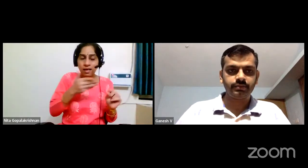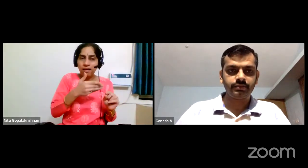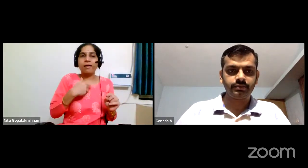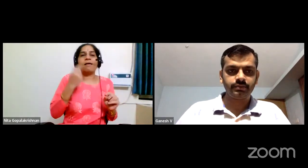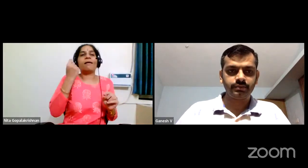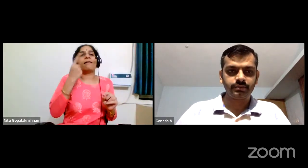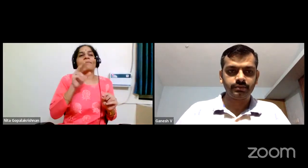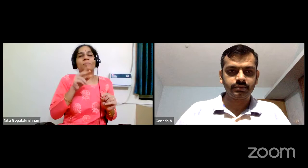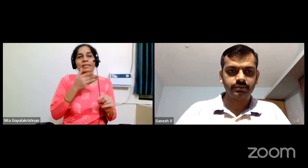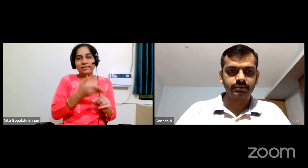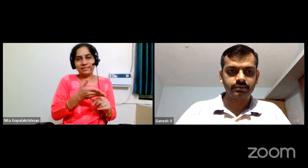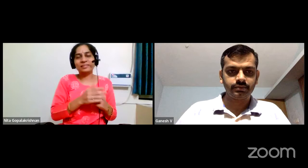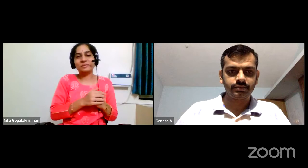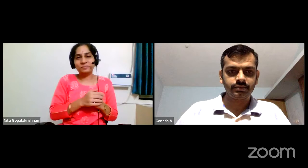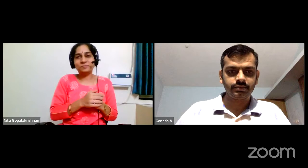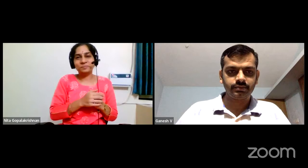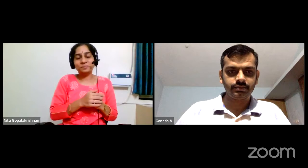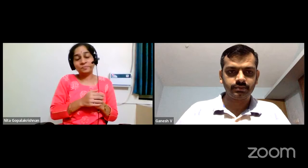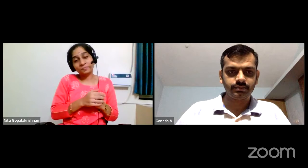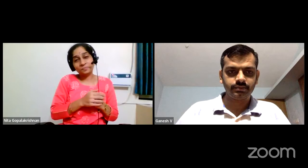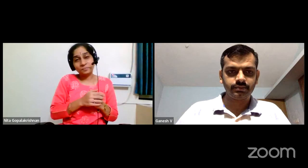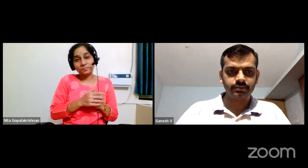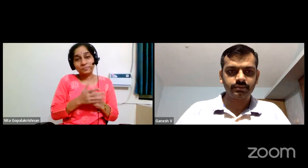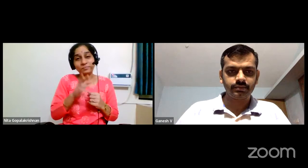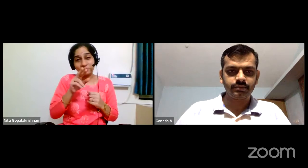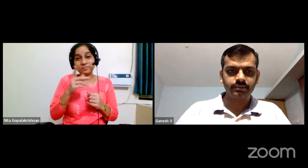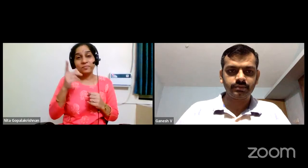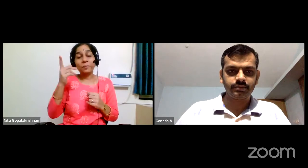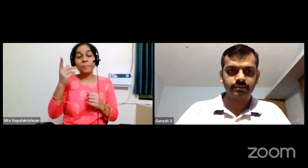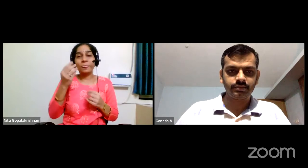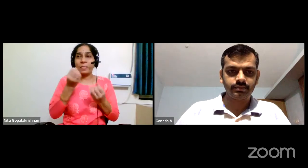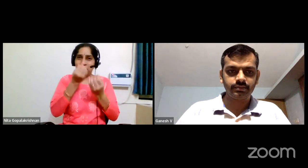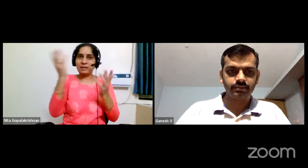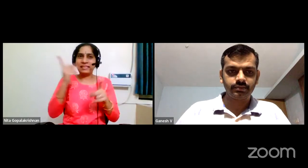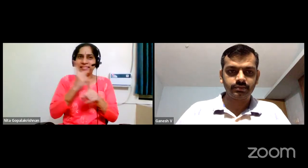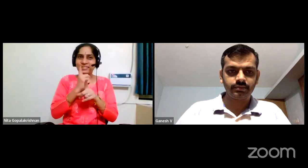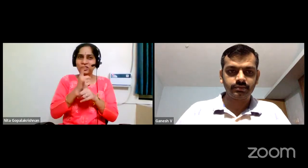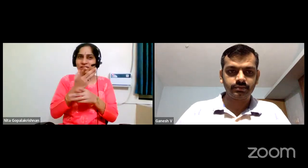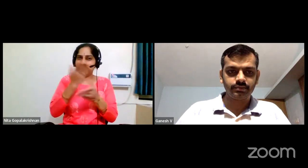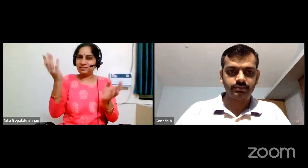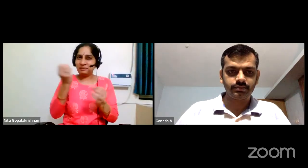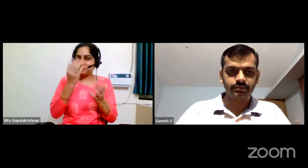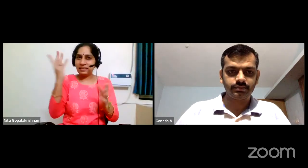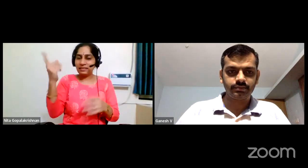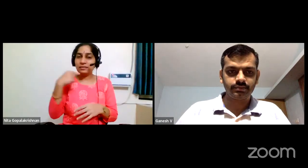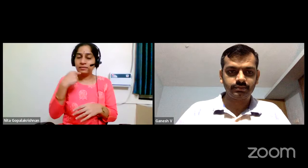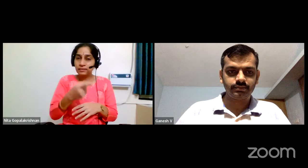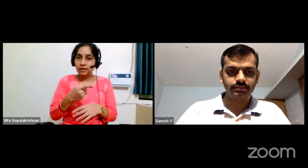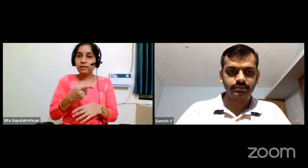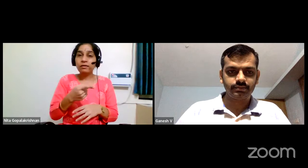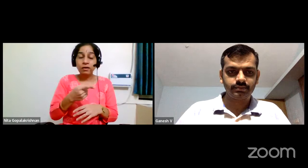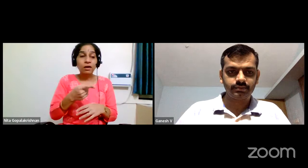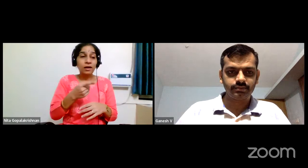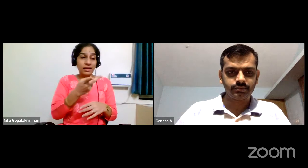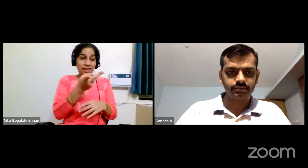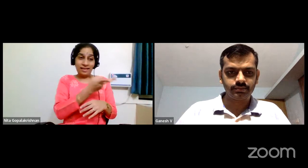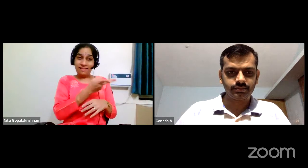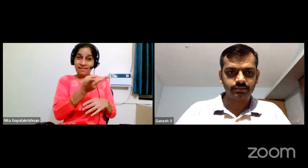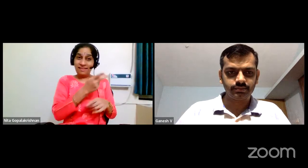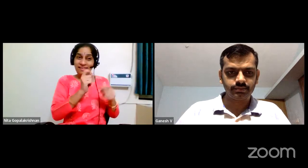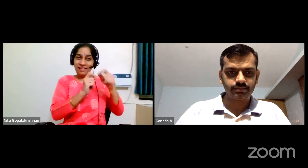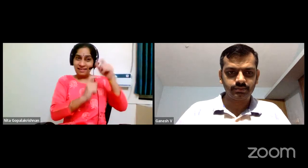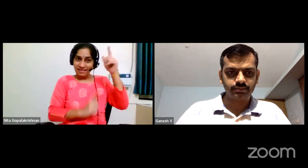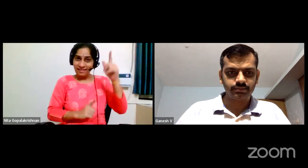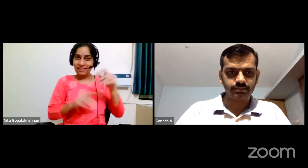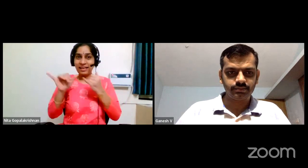और कई आचार्य ऐसा भी बताते हैं कि अर्जुन और कृष्ण के बीच का जो संवाद था, ये सभी लोग सुन रहे थे, जितने भी लोग वहां पे